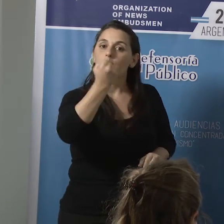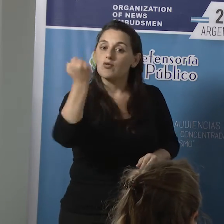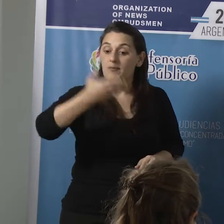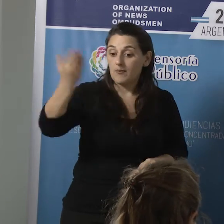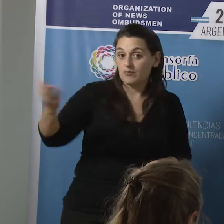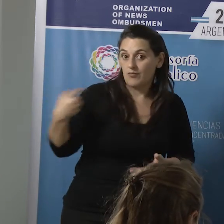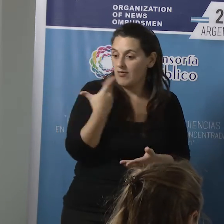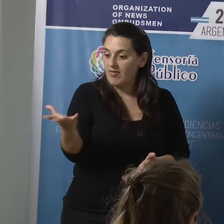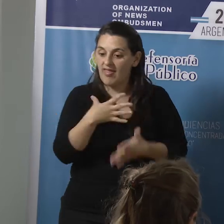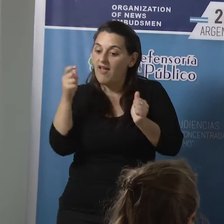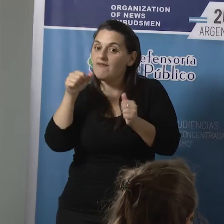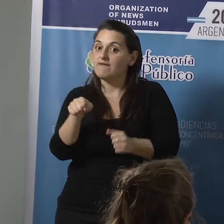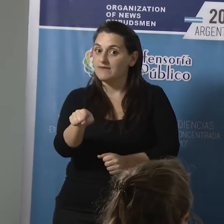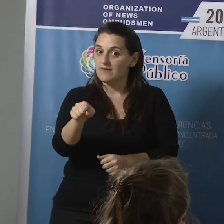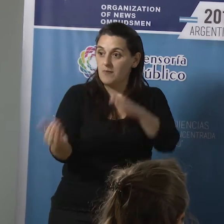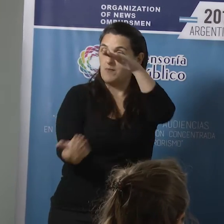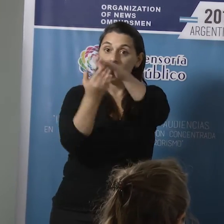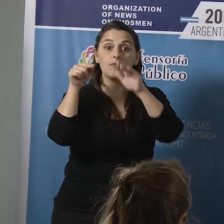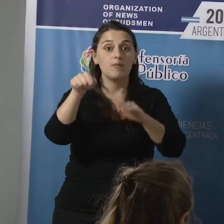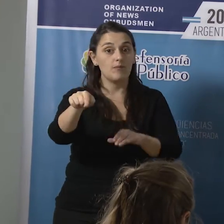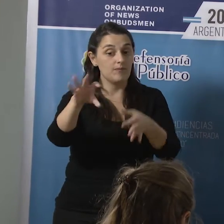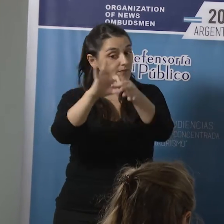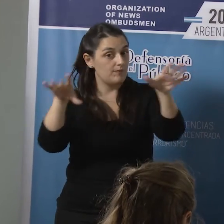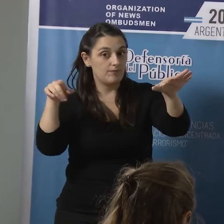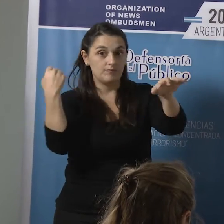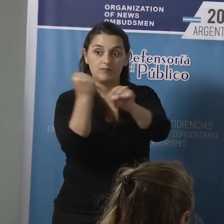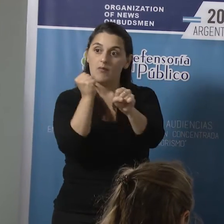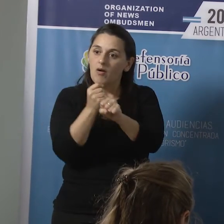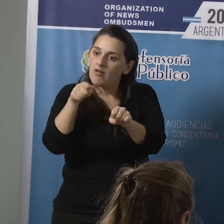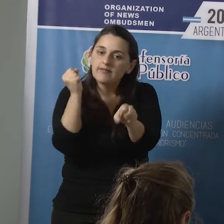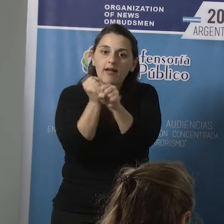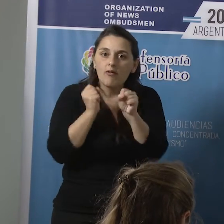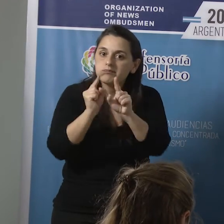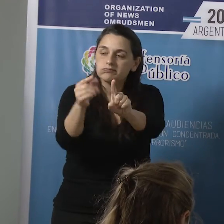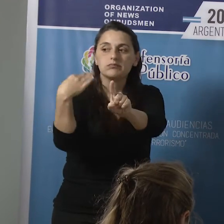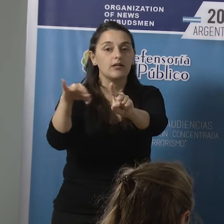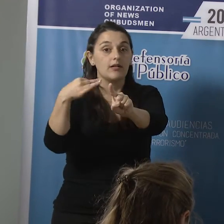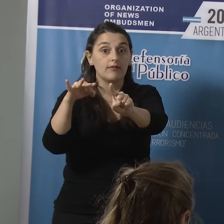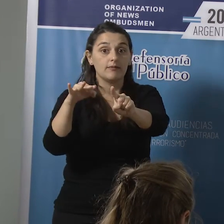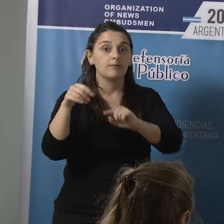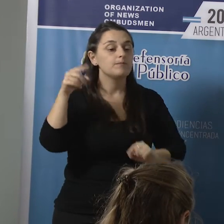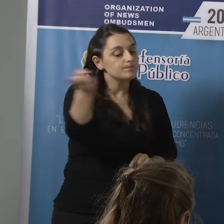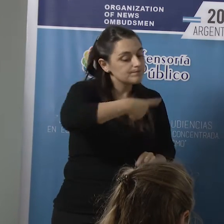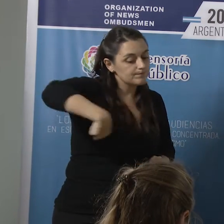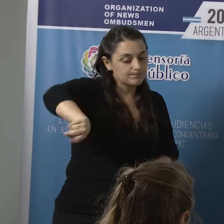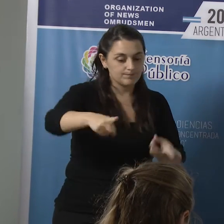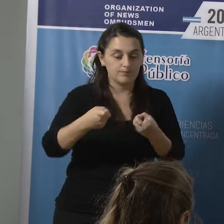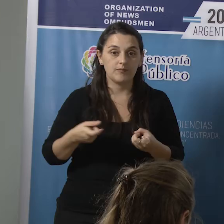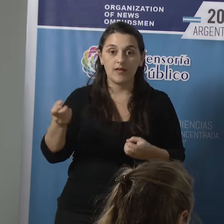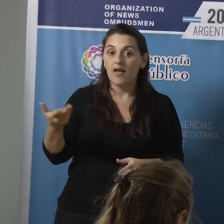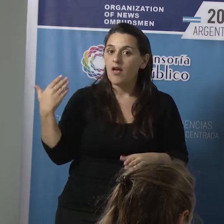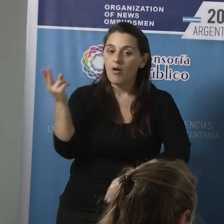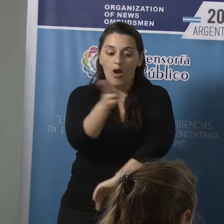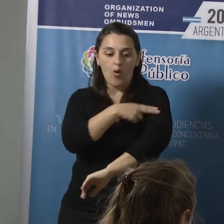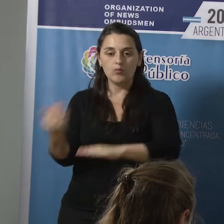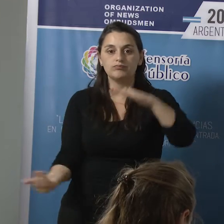de las defensorías, de los televidentes y con el ánimo de procurar su continuidad, se ve la necesidad de que la autoridad disponga